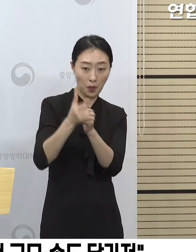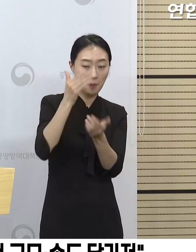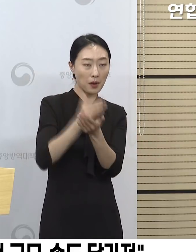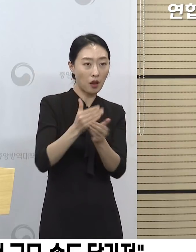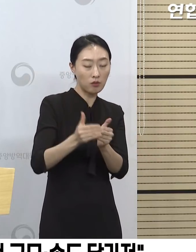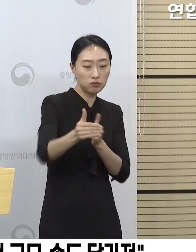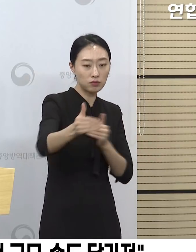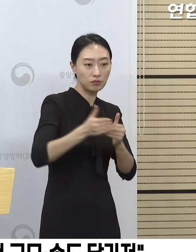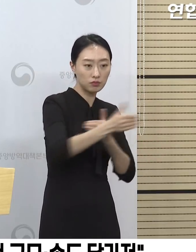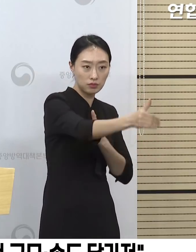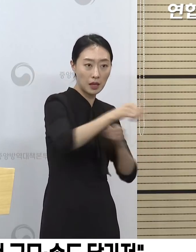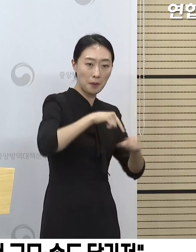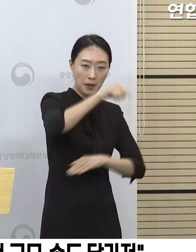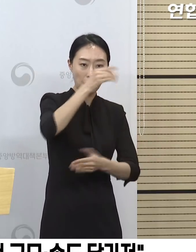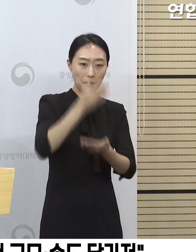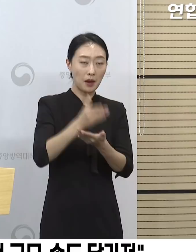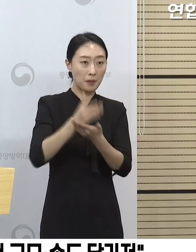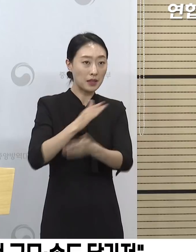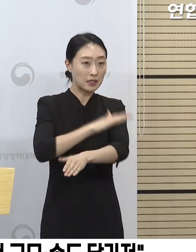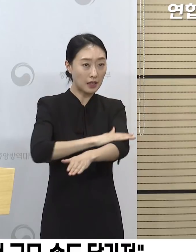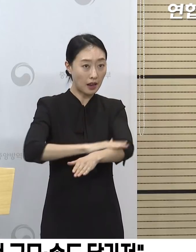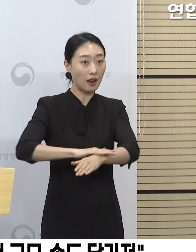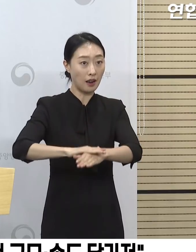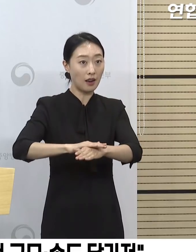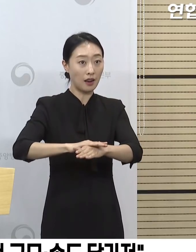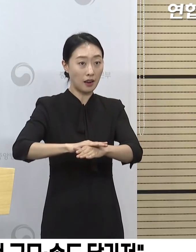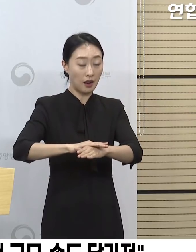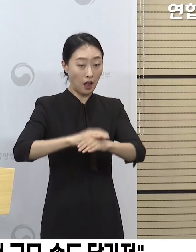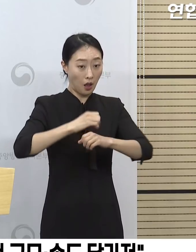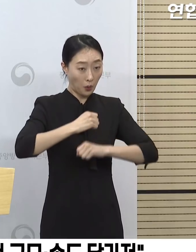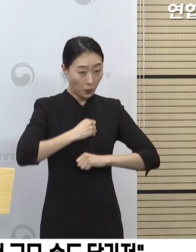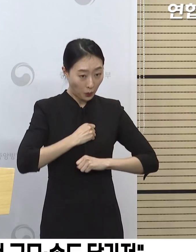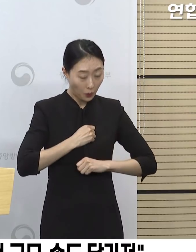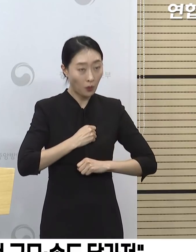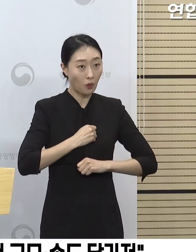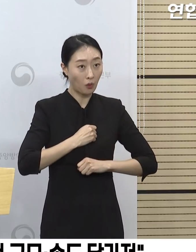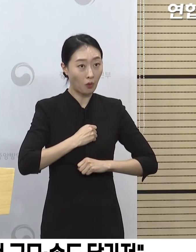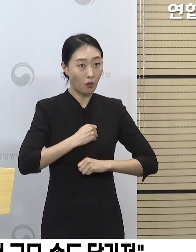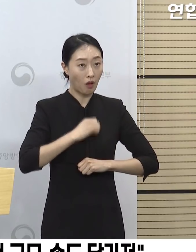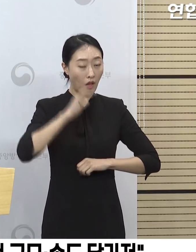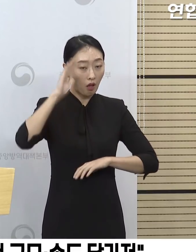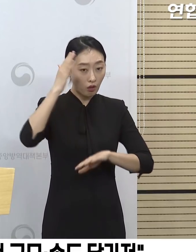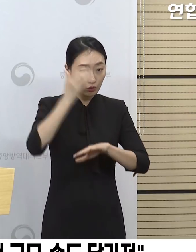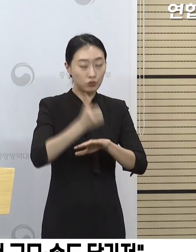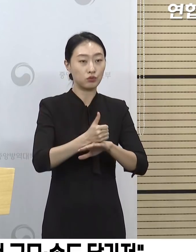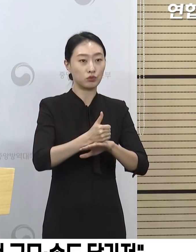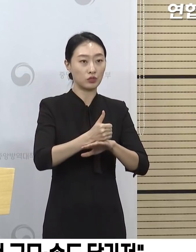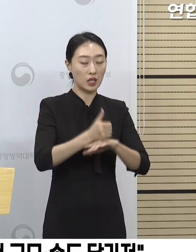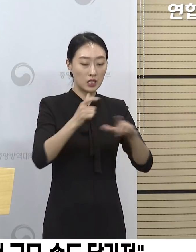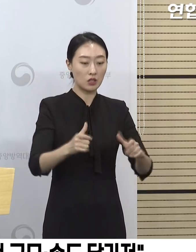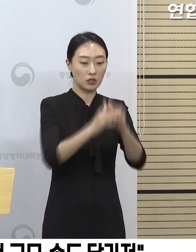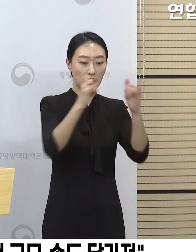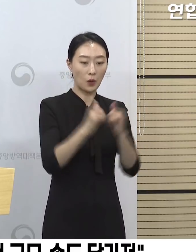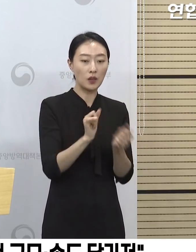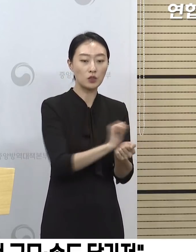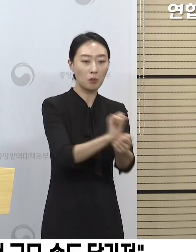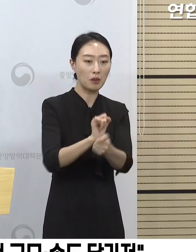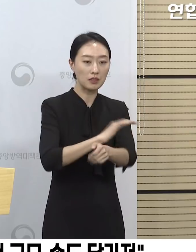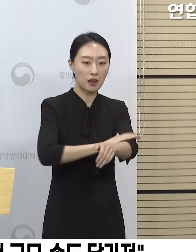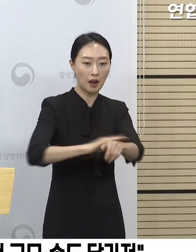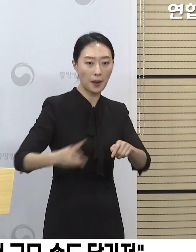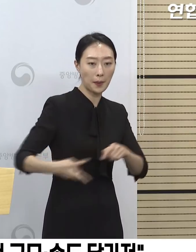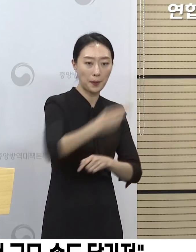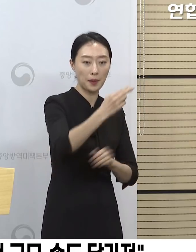정확하게 원칙대로 잘 실시를 한다고 하면 상당수의 많은 그 지역사회 그런 전파를